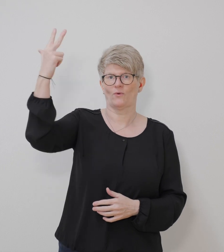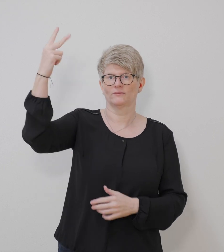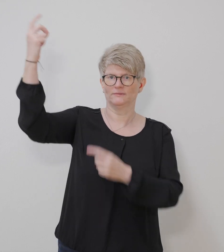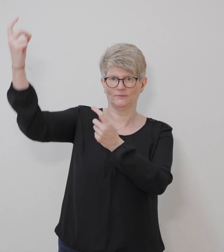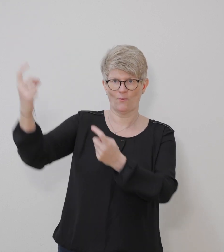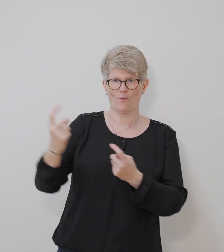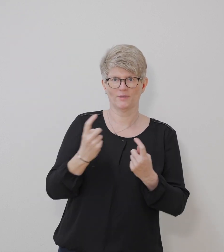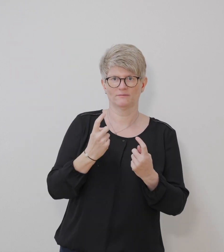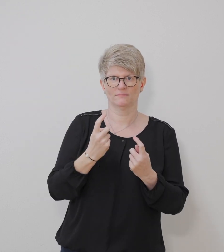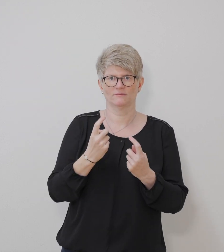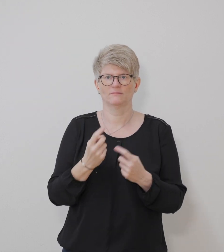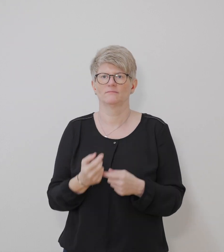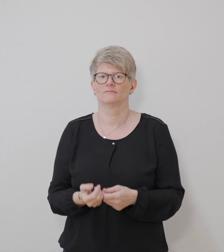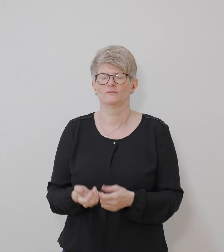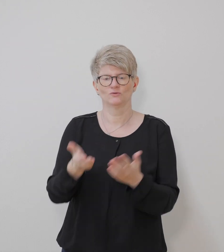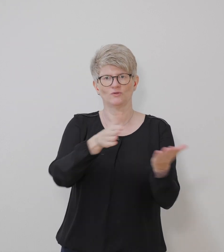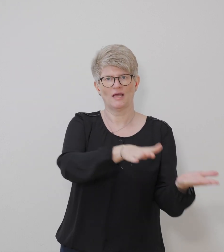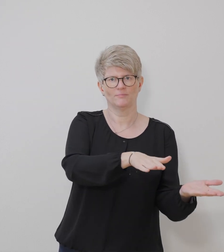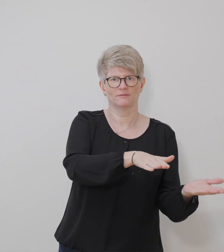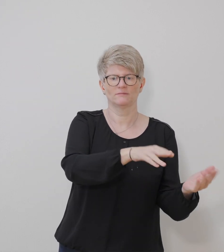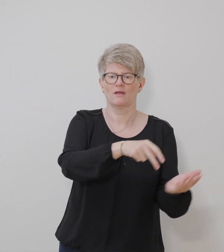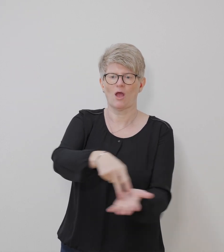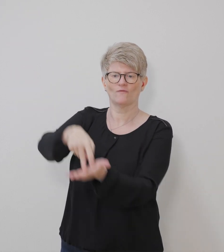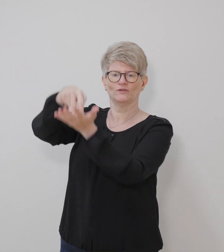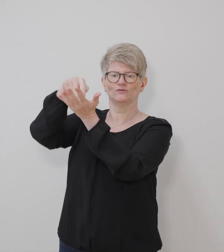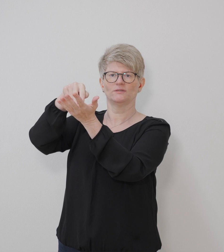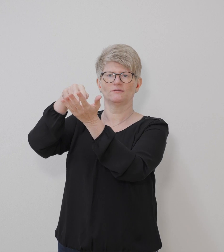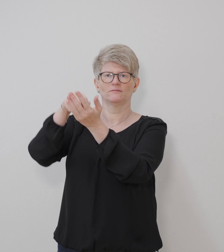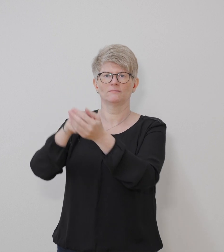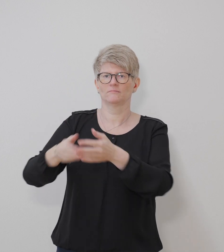und auferstehend eine Bresche zu schlagen in die Mauer von